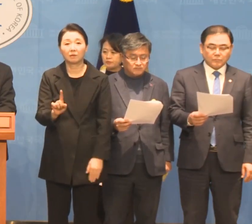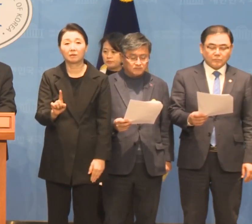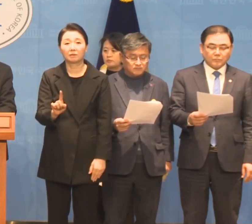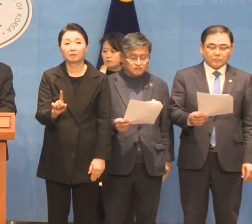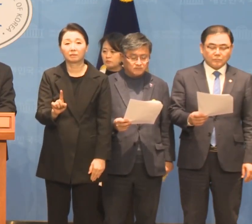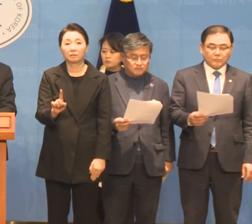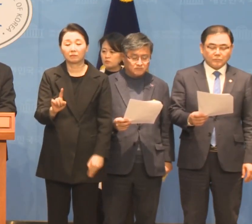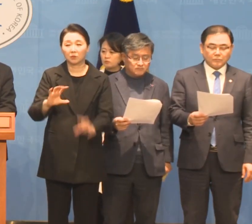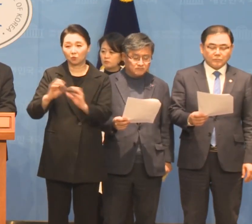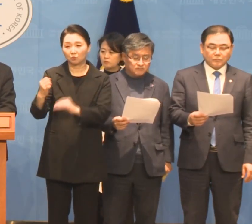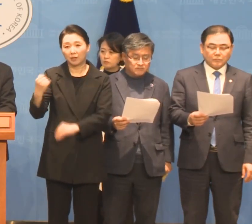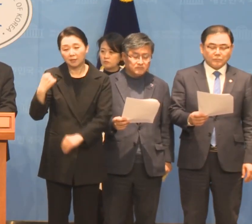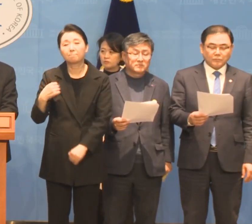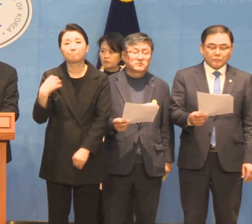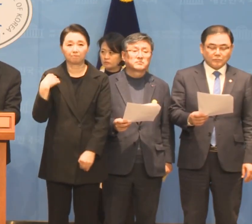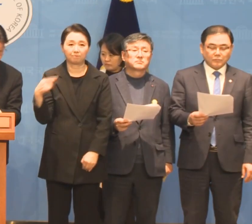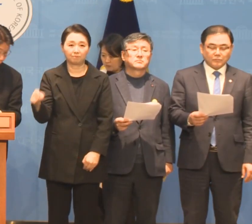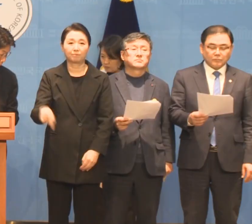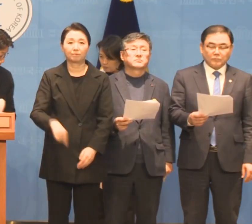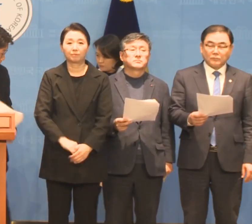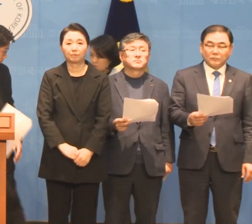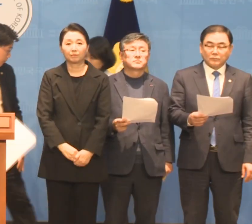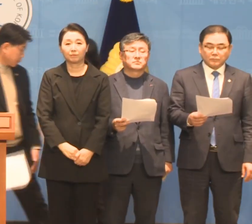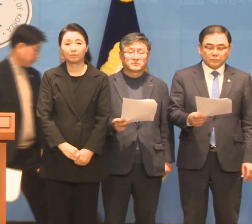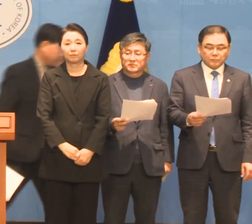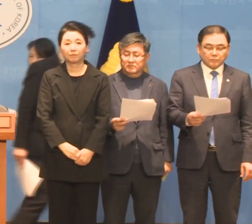오롯이 국민의힘 책임입니다.